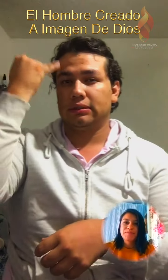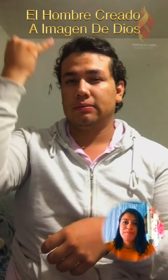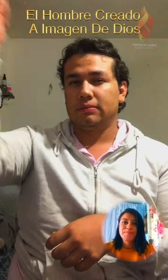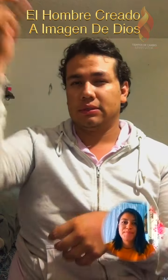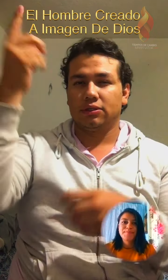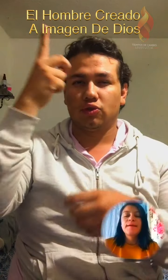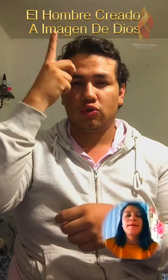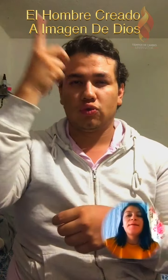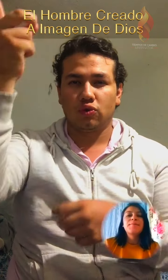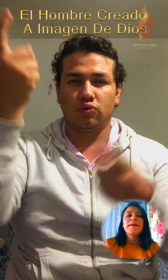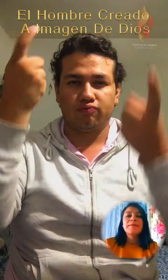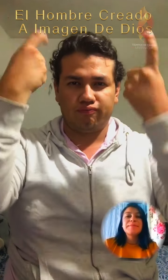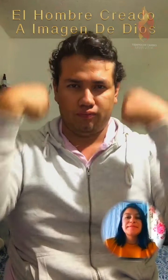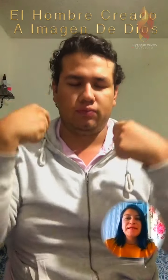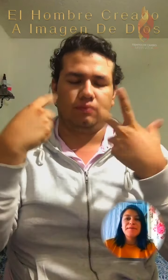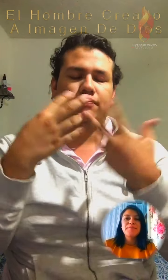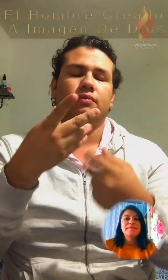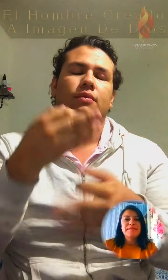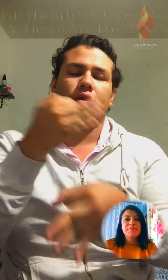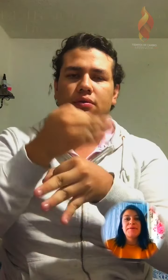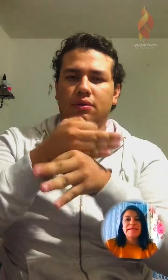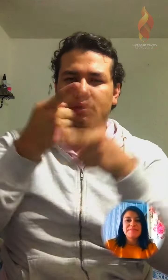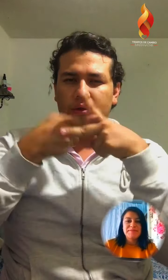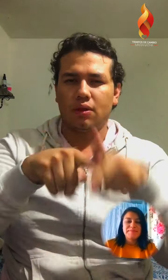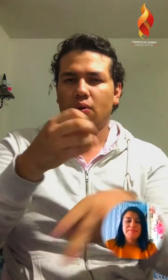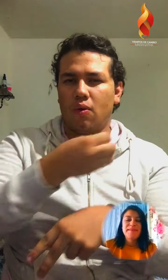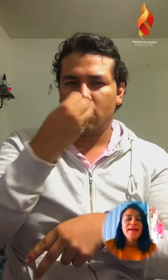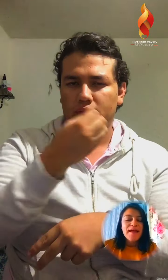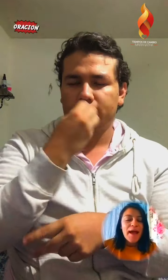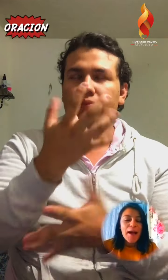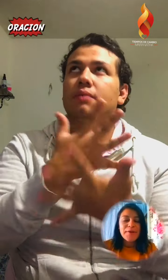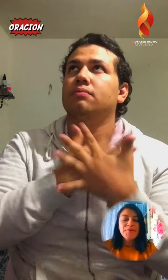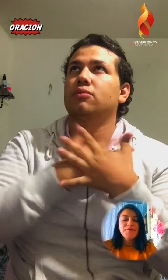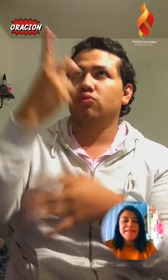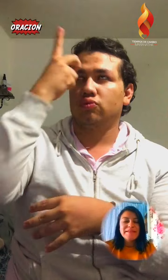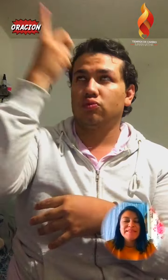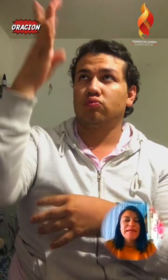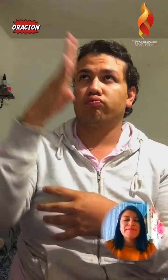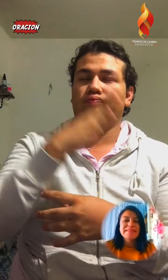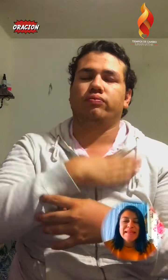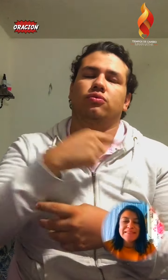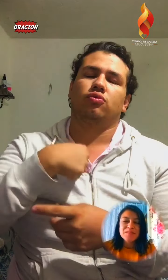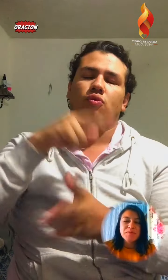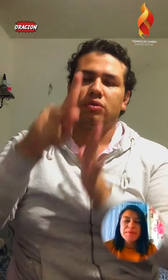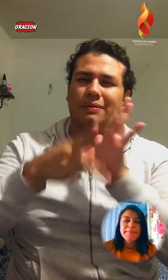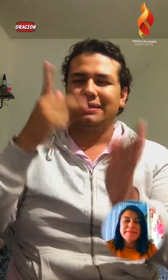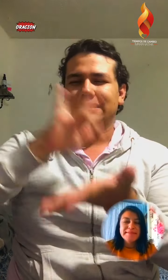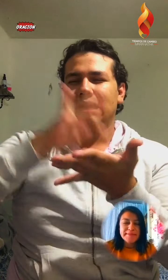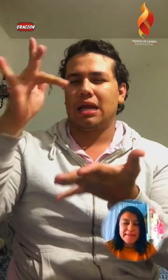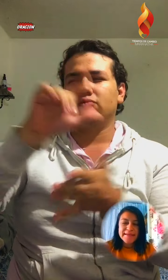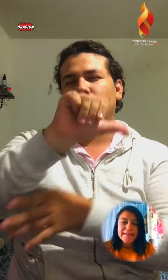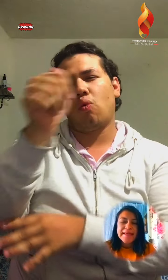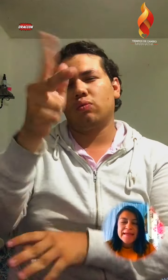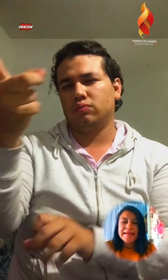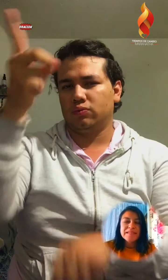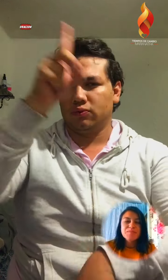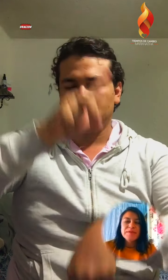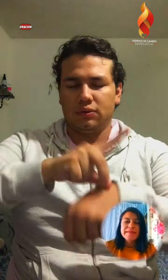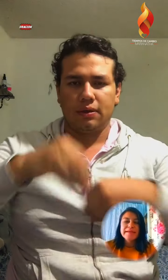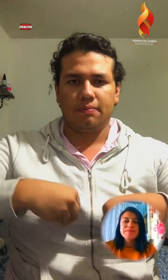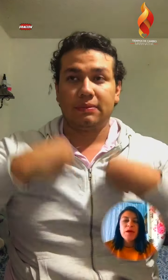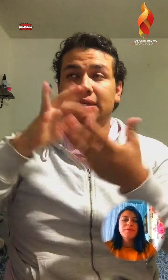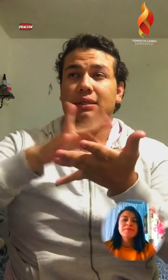Dios. Para comenzar, vamos a hacer una oración. Amado y buen Dios, te damos gracias por un día más de vida.